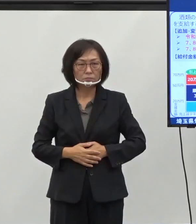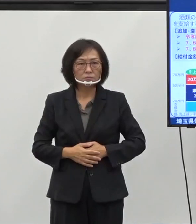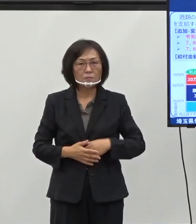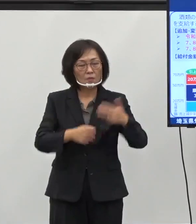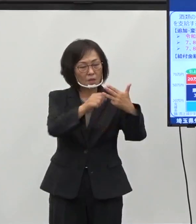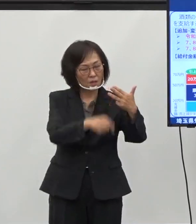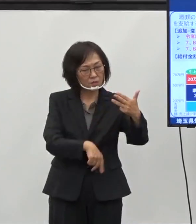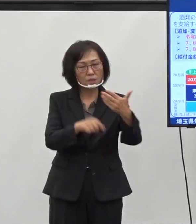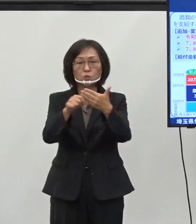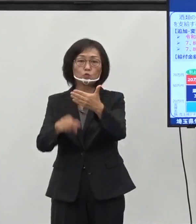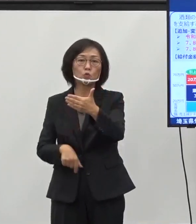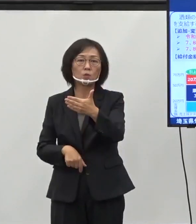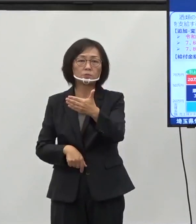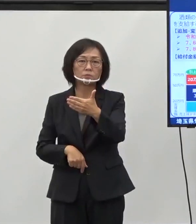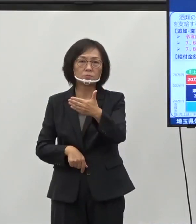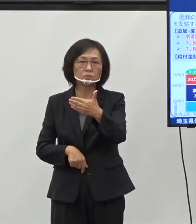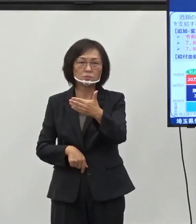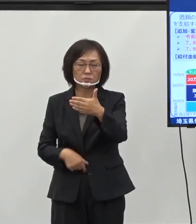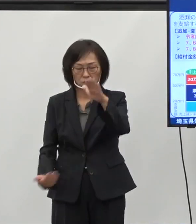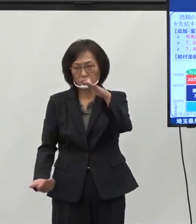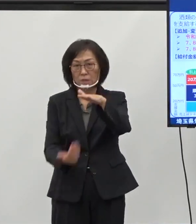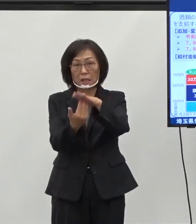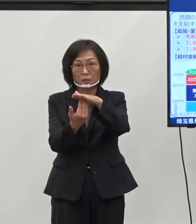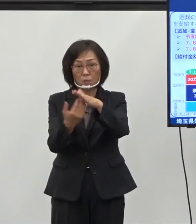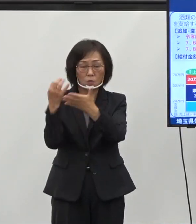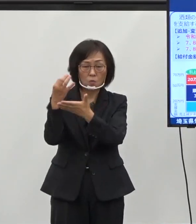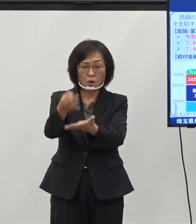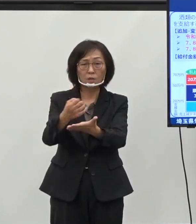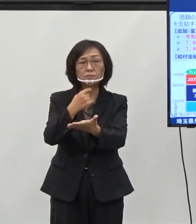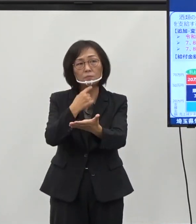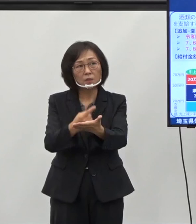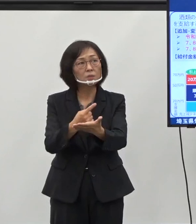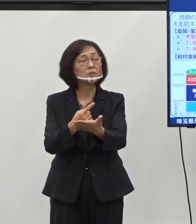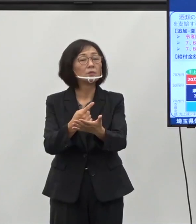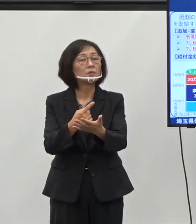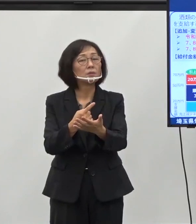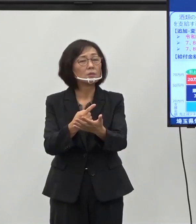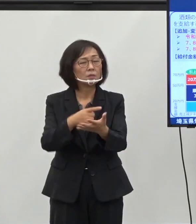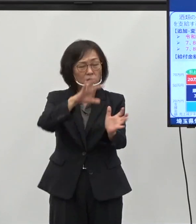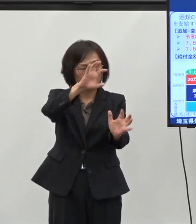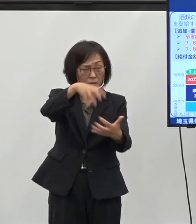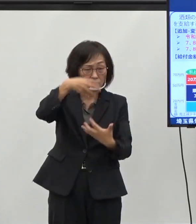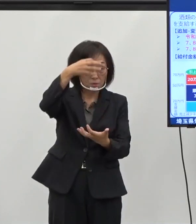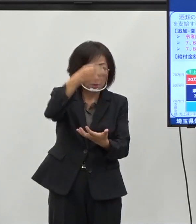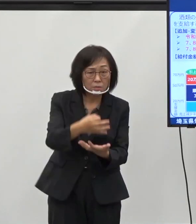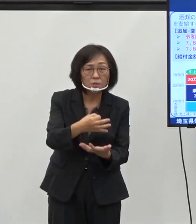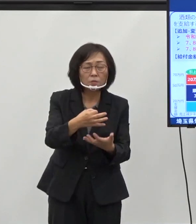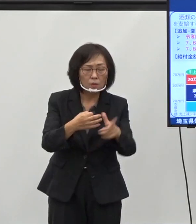8月9月分として支給する上限額は、結果として売上減少額